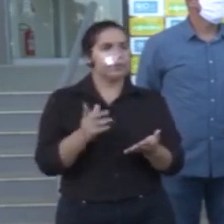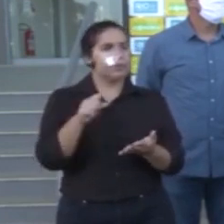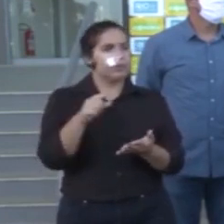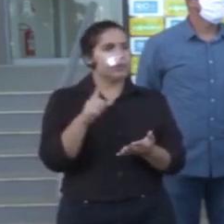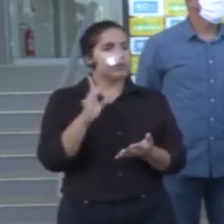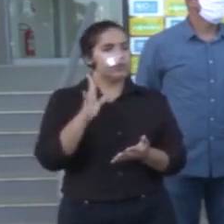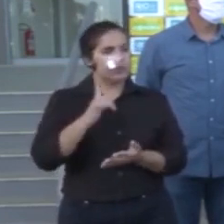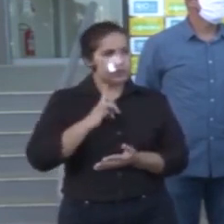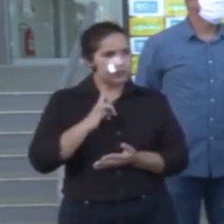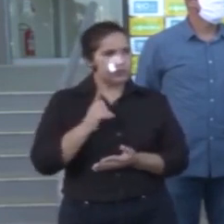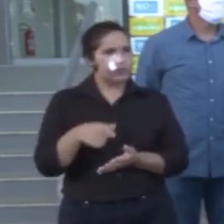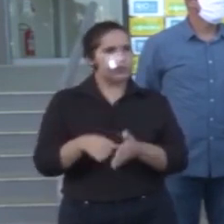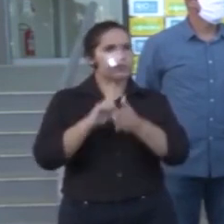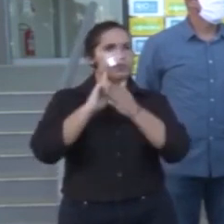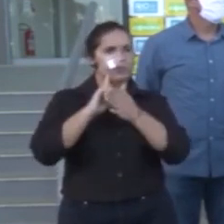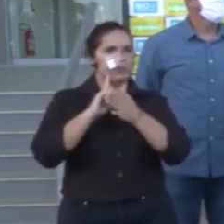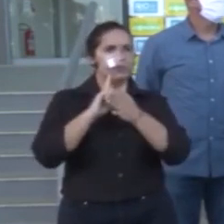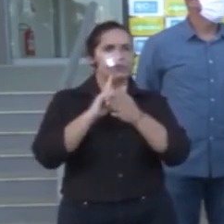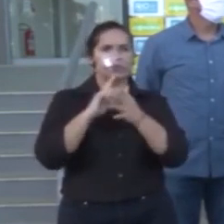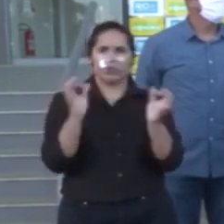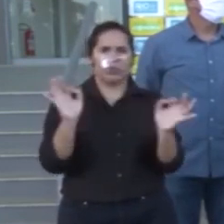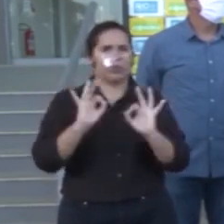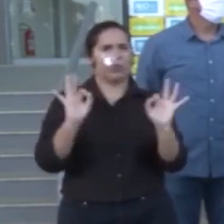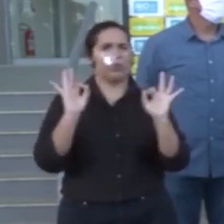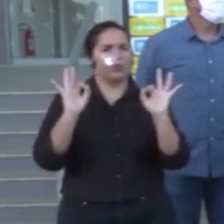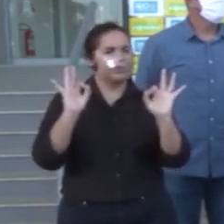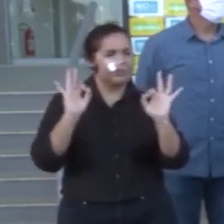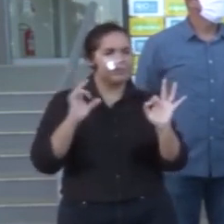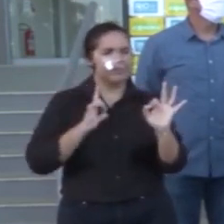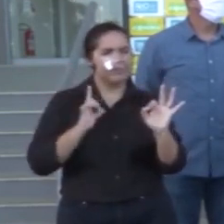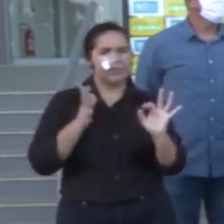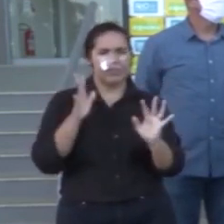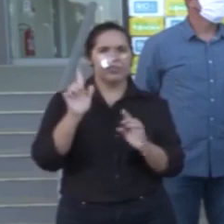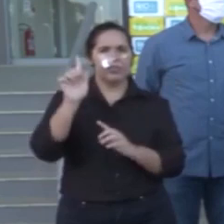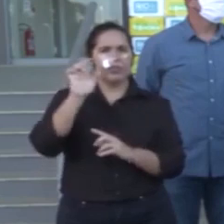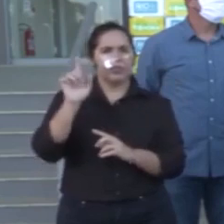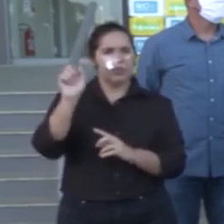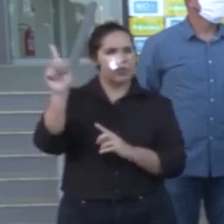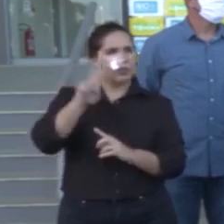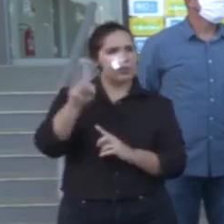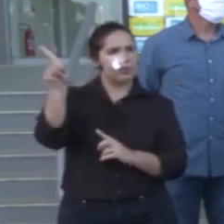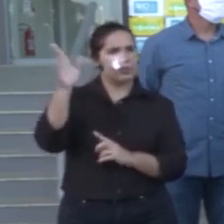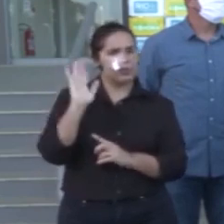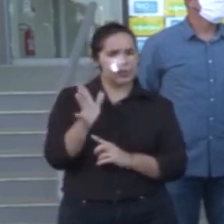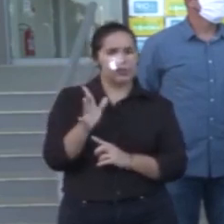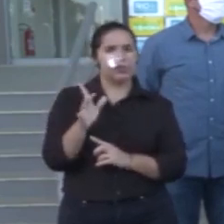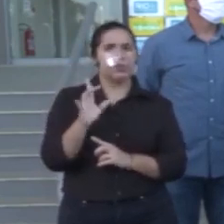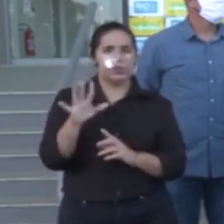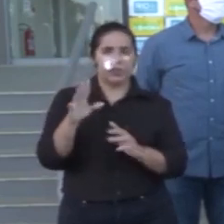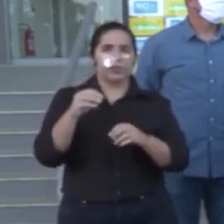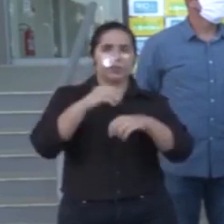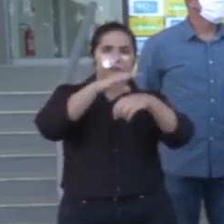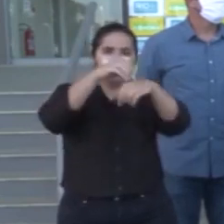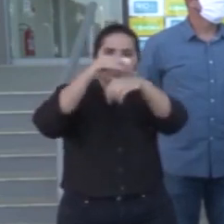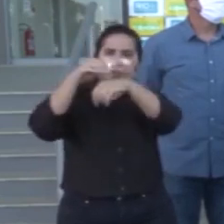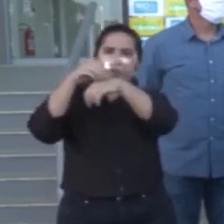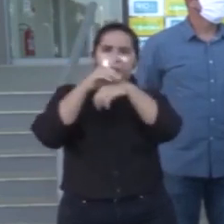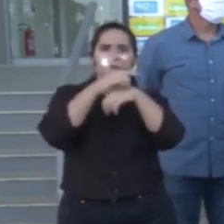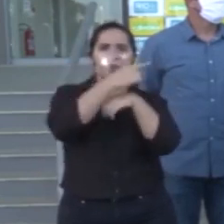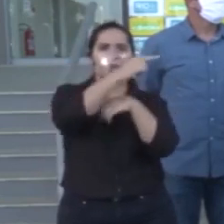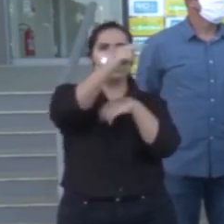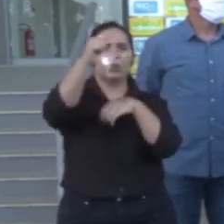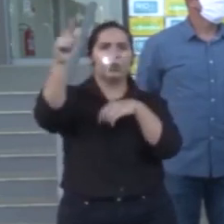os que estavam aqui, que são ótimos, o que estava no Gasola em funcionamento, vão ser espalhados